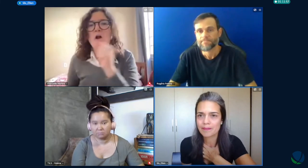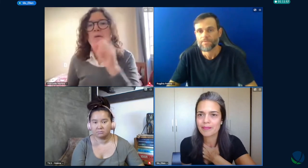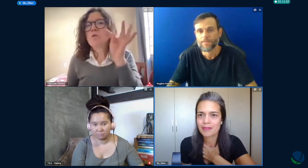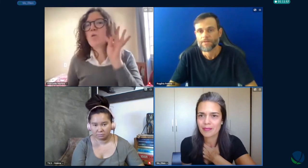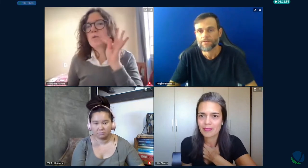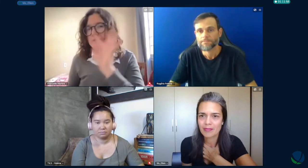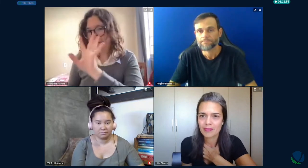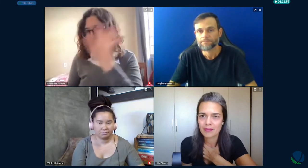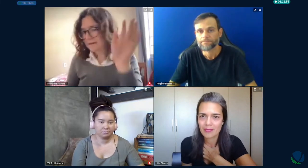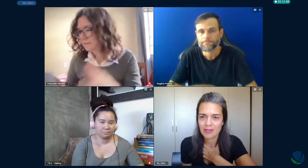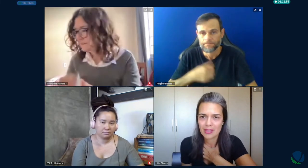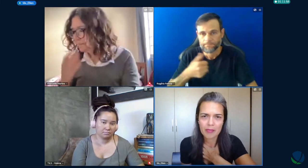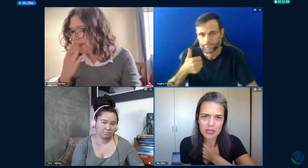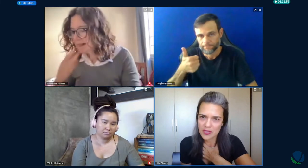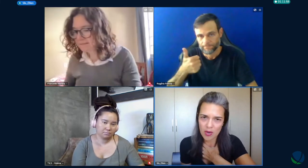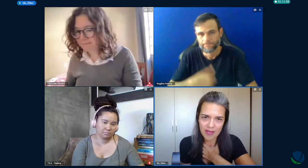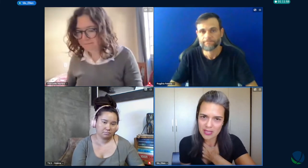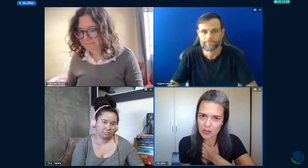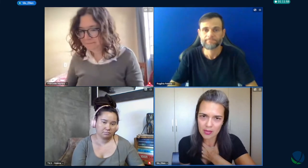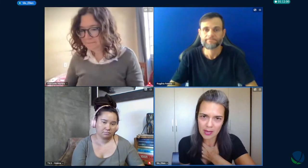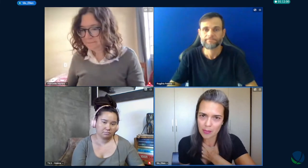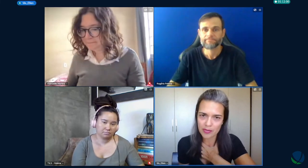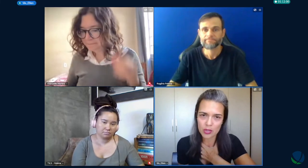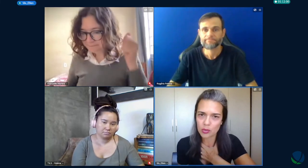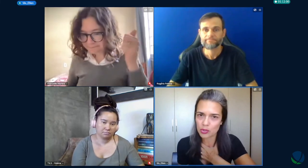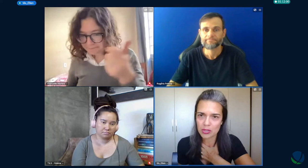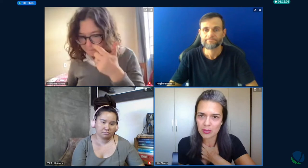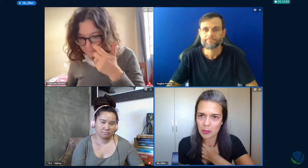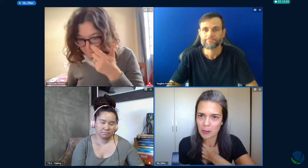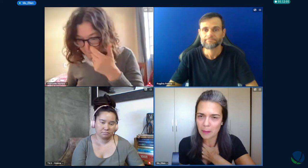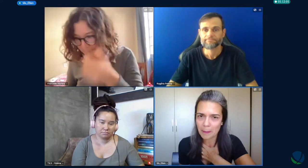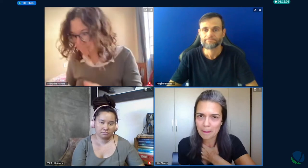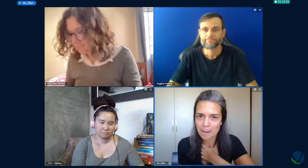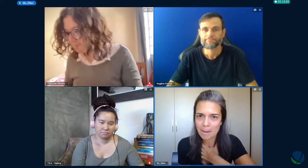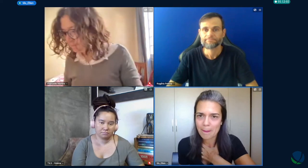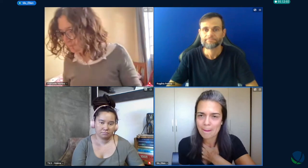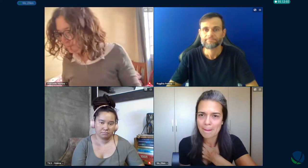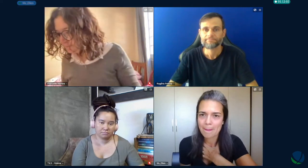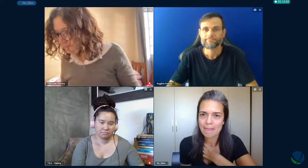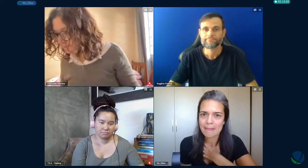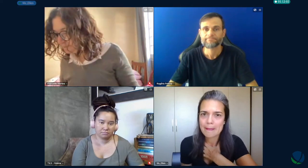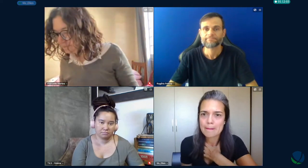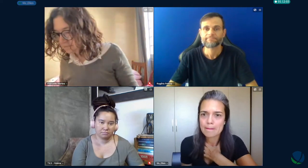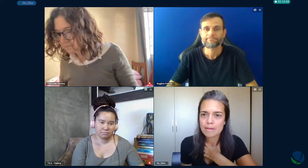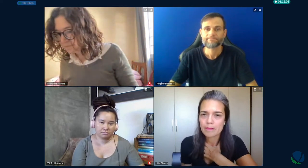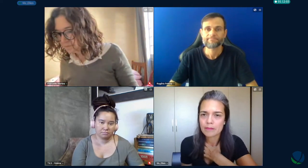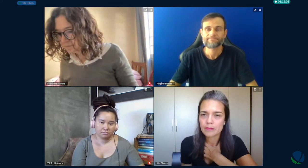semi-bilíngue. Depois você conversa com a professora Tuxi, não tem problema.